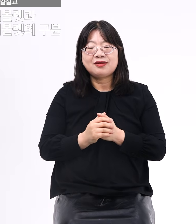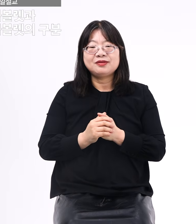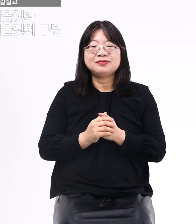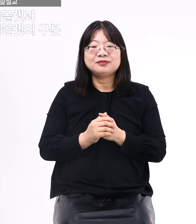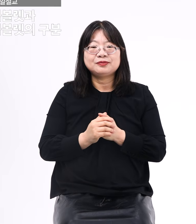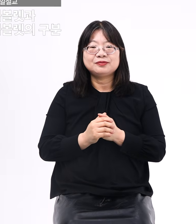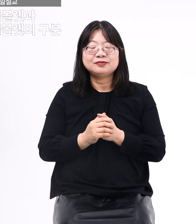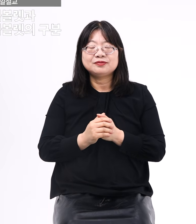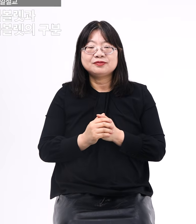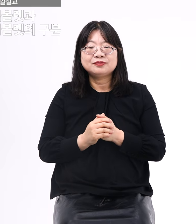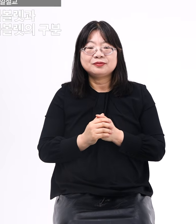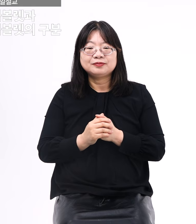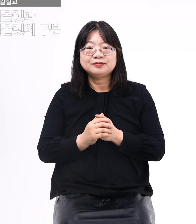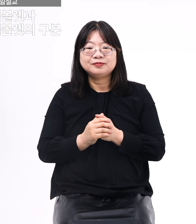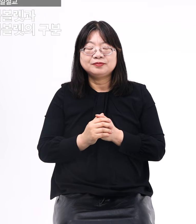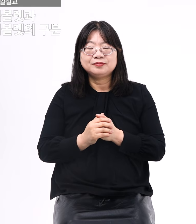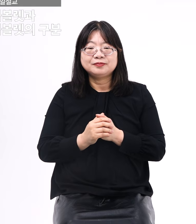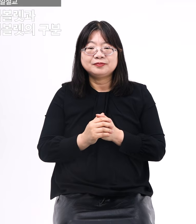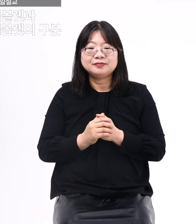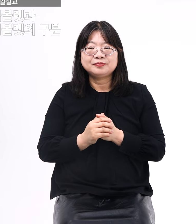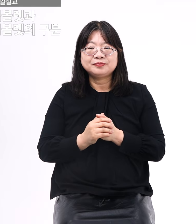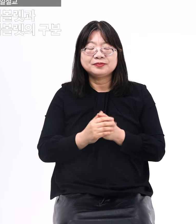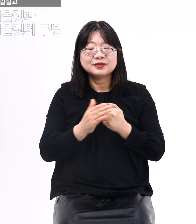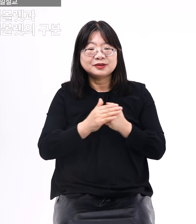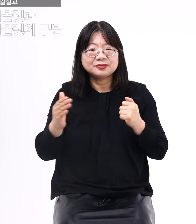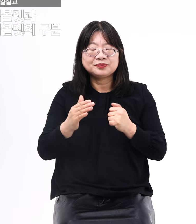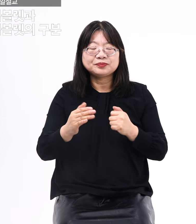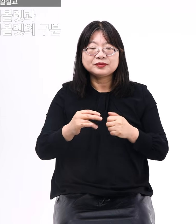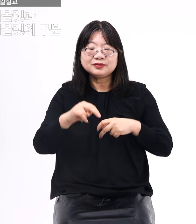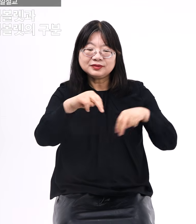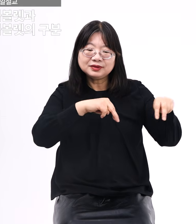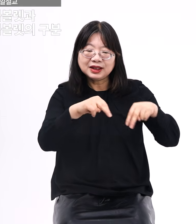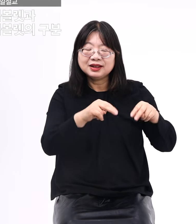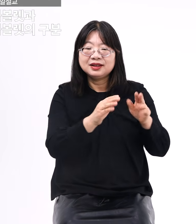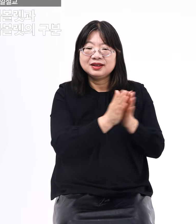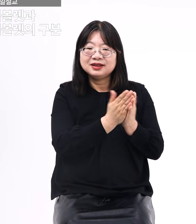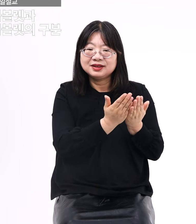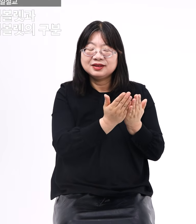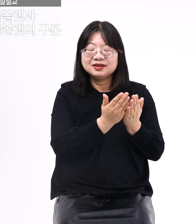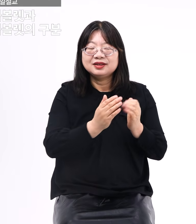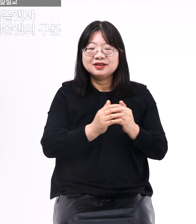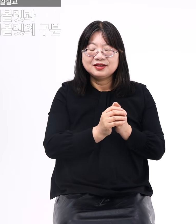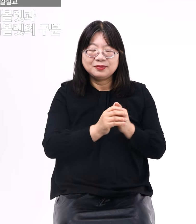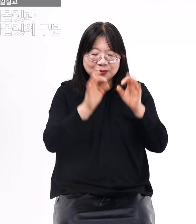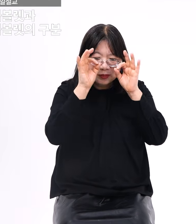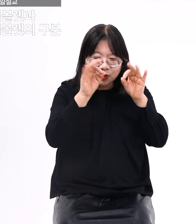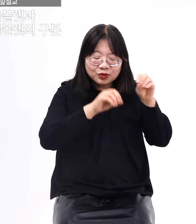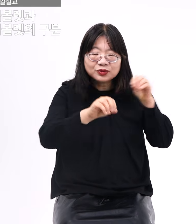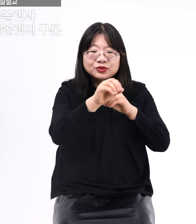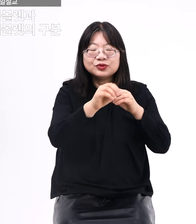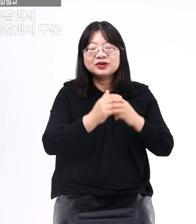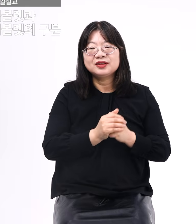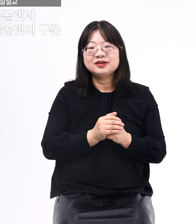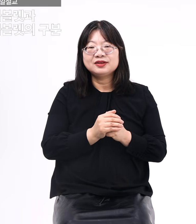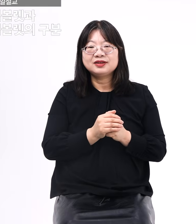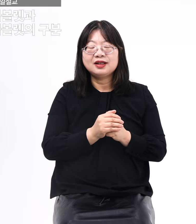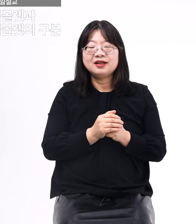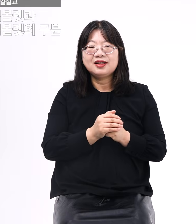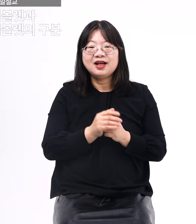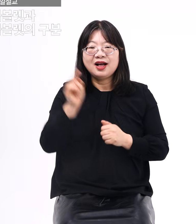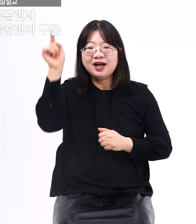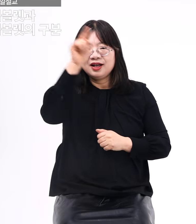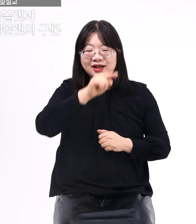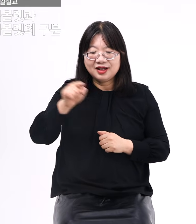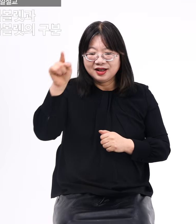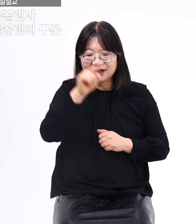여기에 휘둘립니까? 그래서 여러분 사사기는 들어갈수록 나선형 하향 구조를